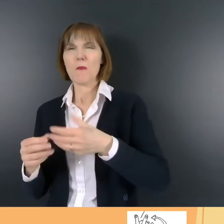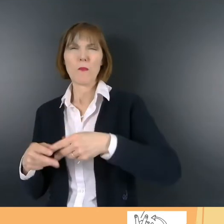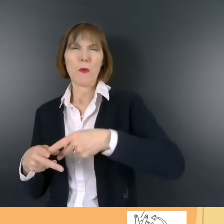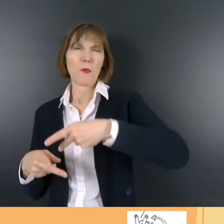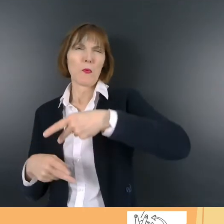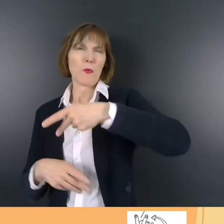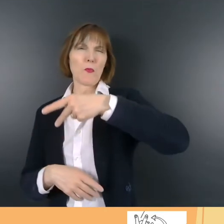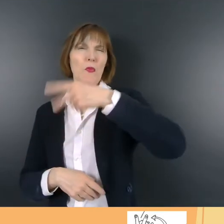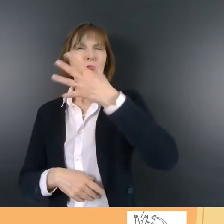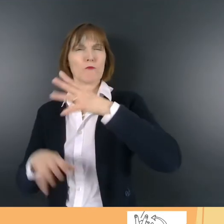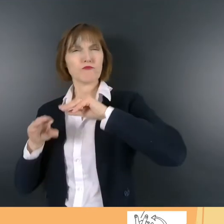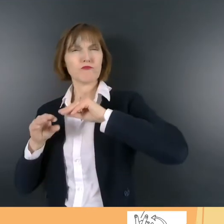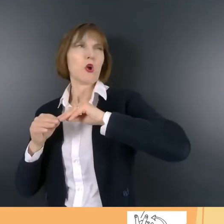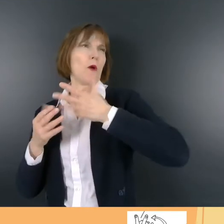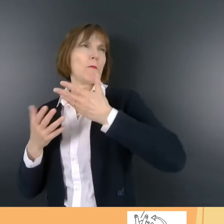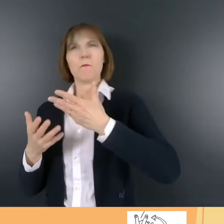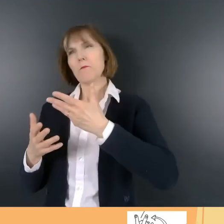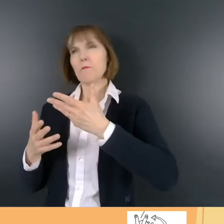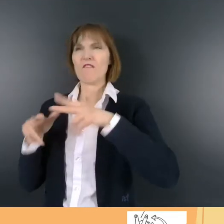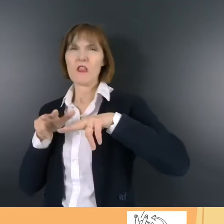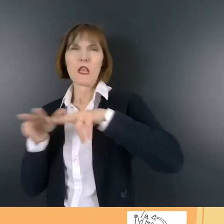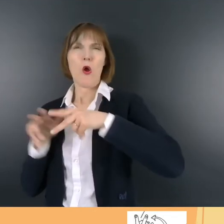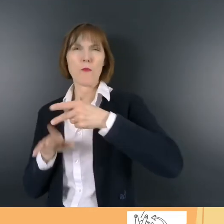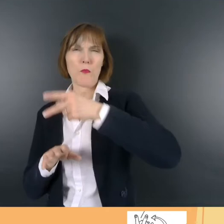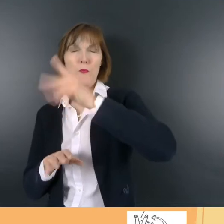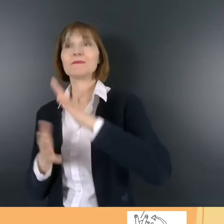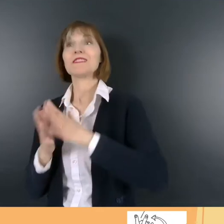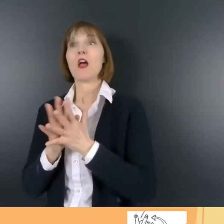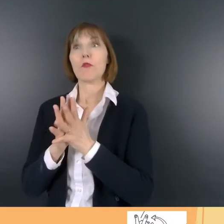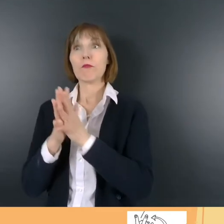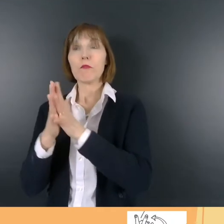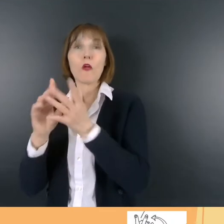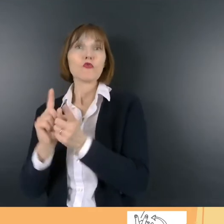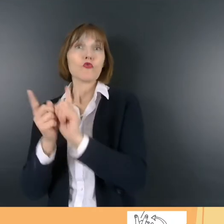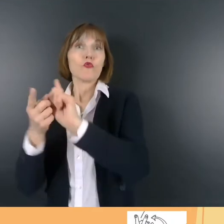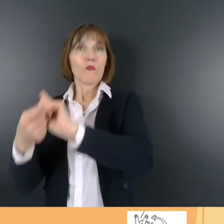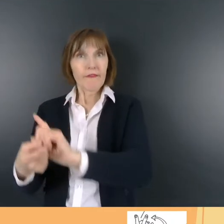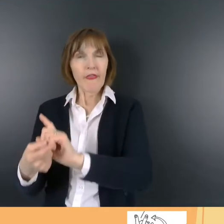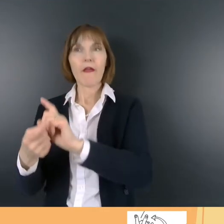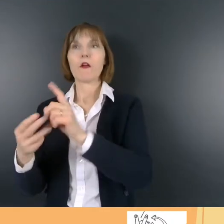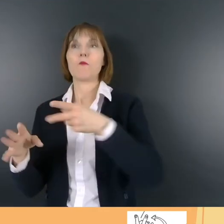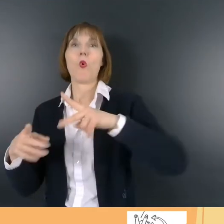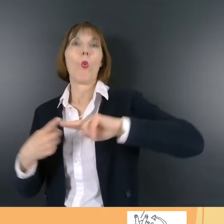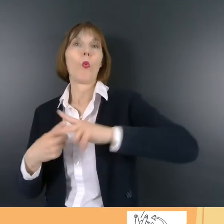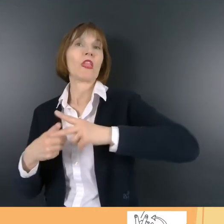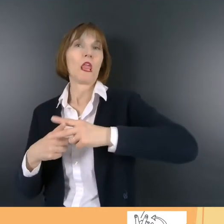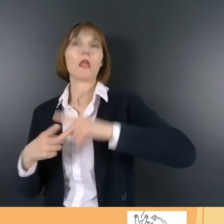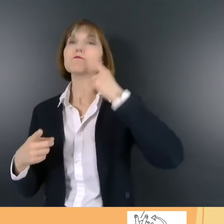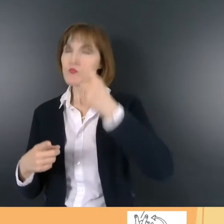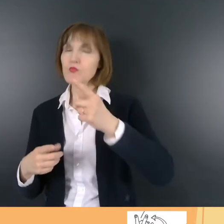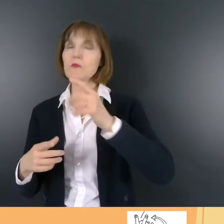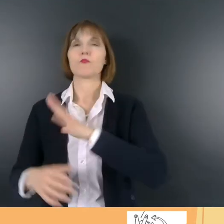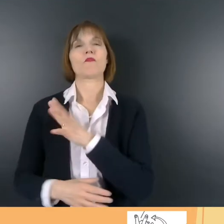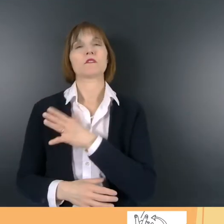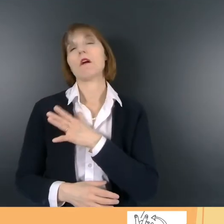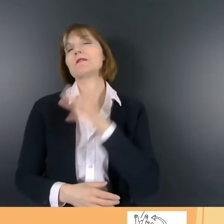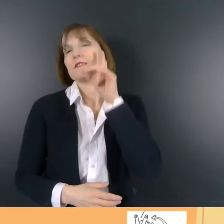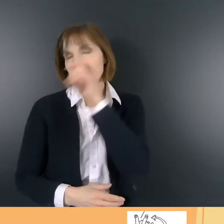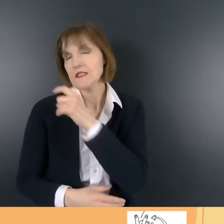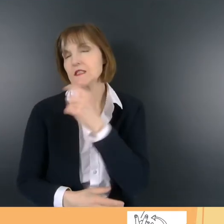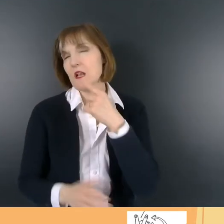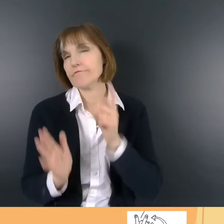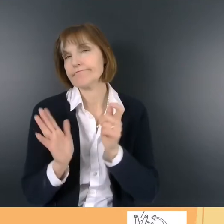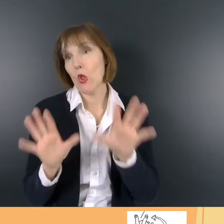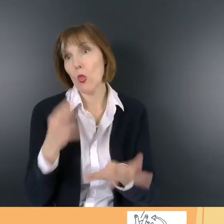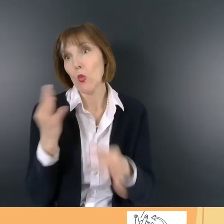outils pédagogiques pour les enseignants. Puisque c'est très difficile aujourd'hui d'en trouver. Alors, voilà, vous le savez,